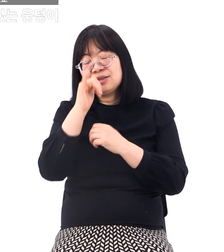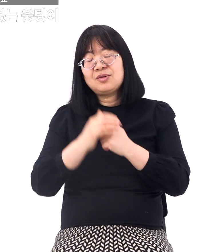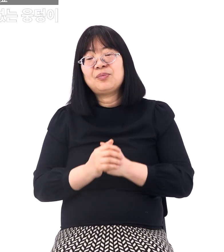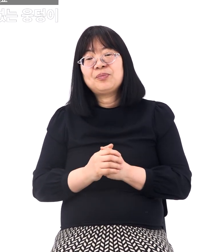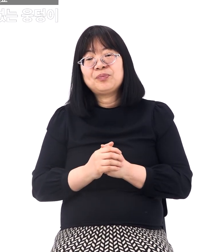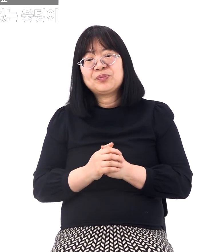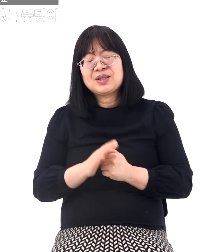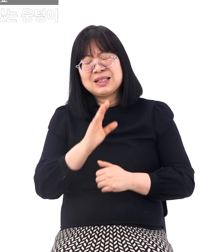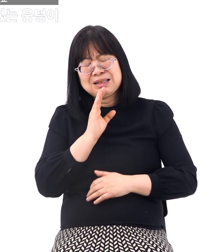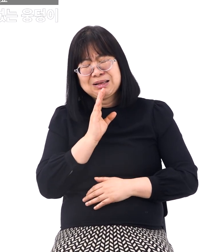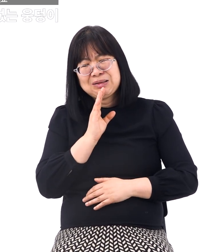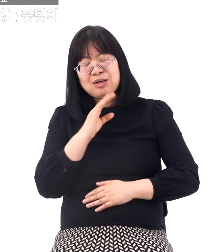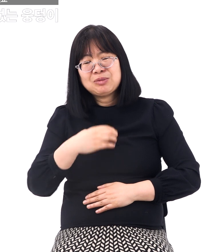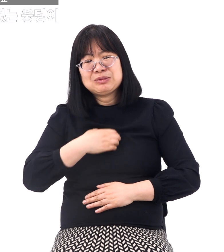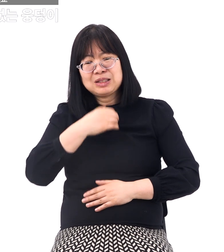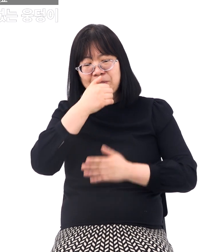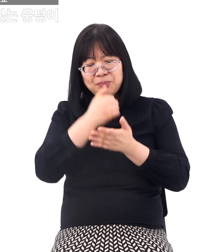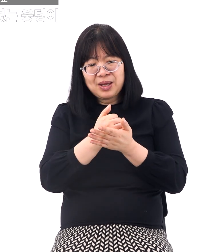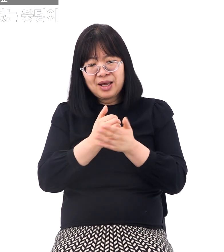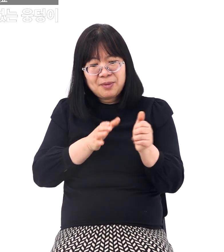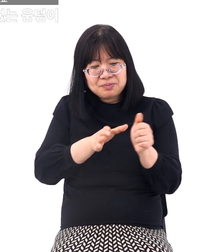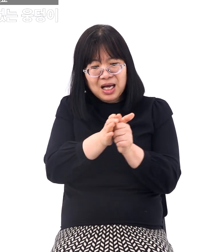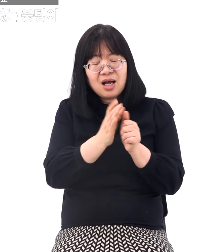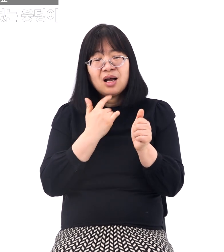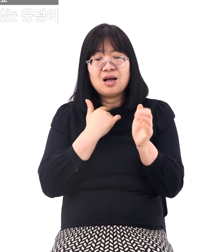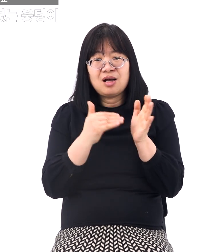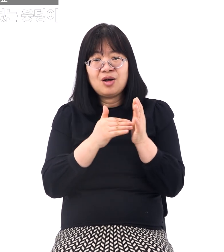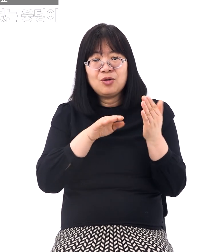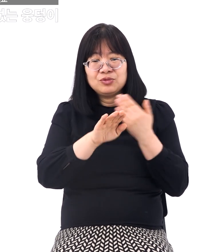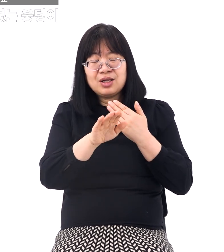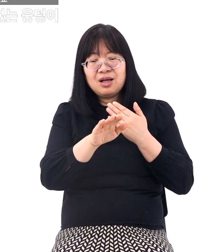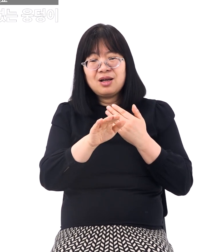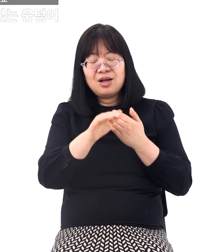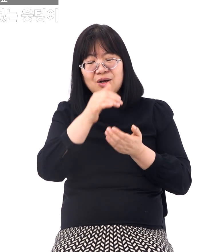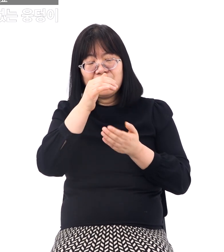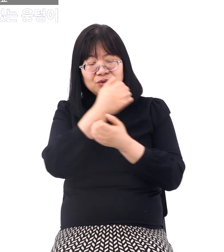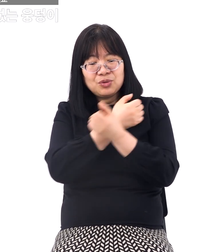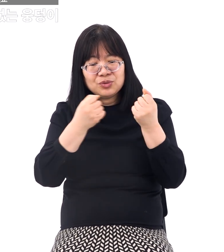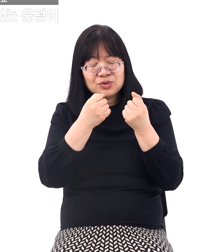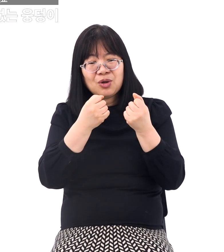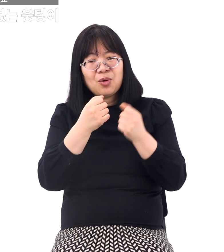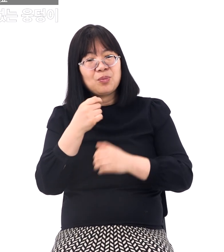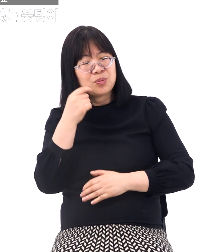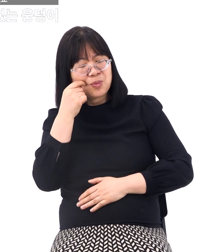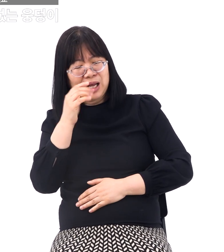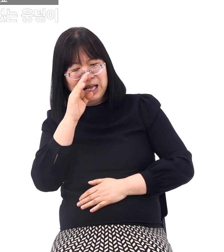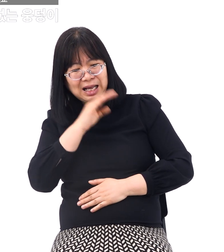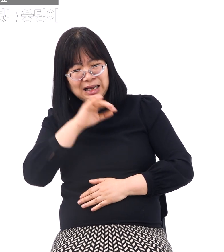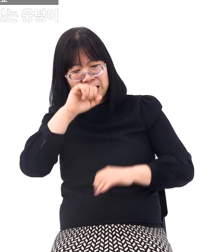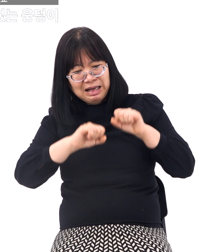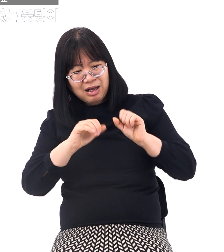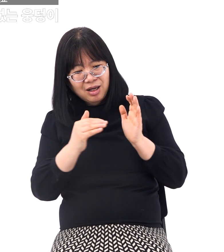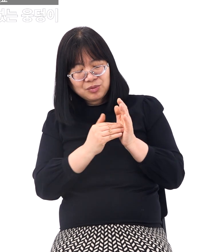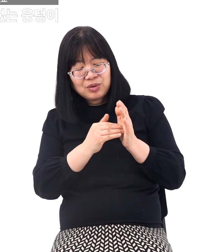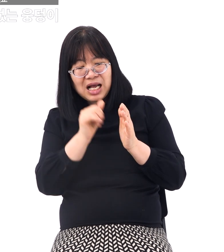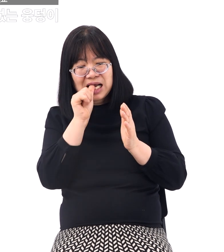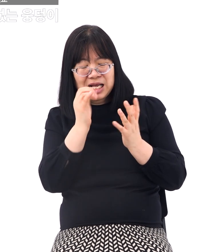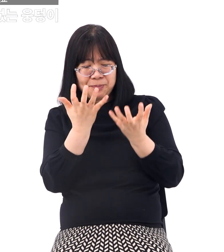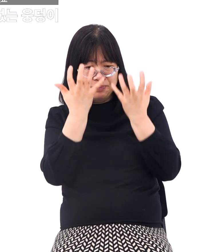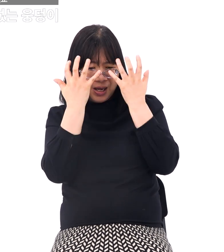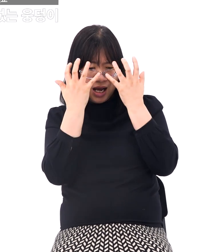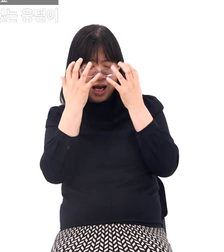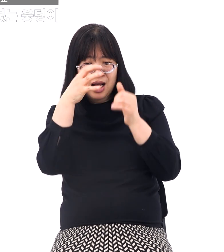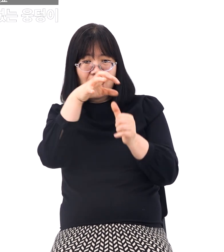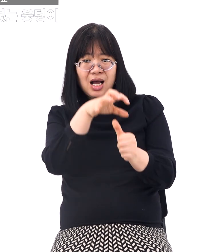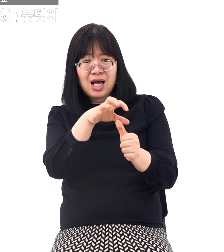그렇게 끔찍한 범죄를 저지르고 용서할 수 없는 악을 행하고 그 안에 들어가 거의